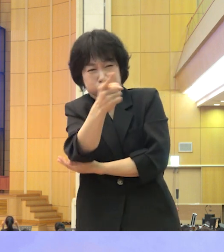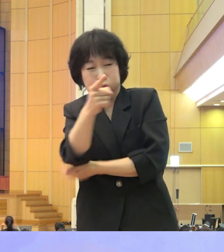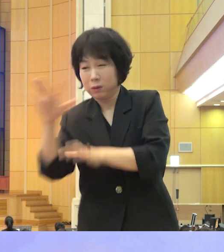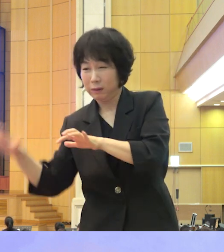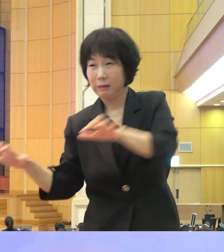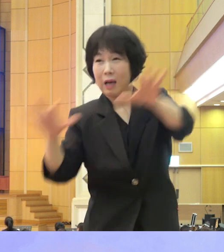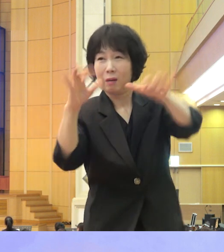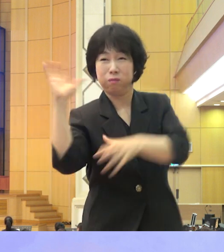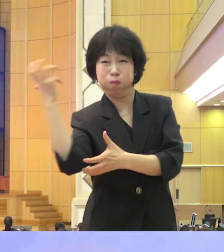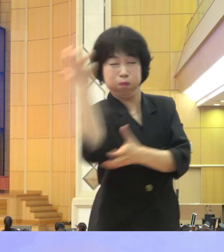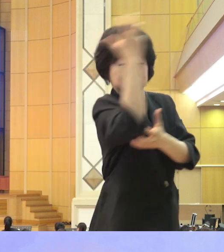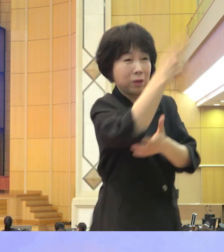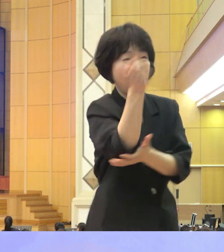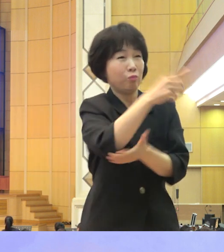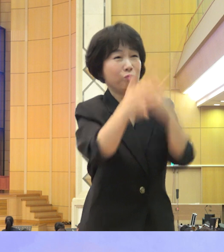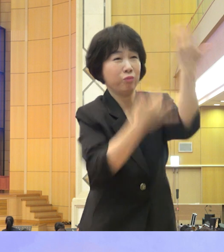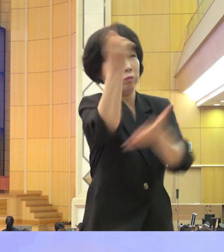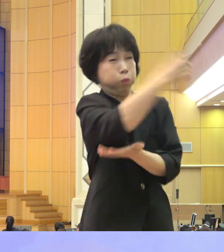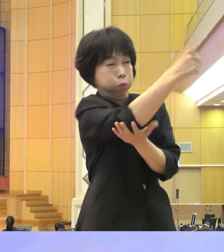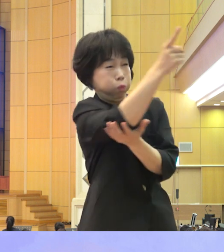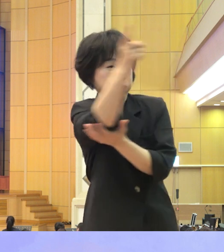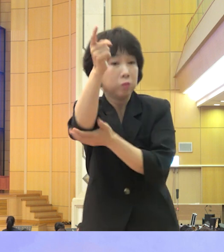물을 뿌리면서 막